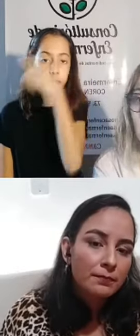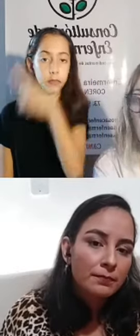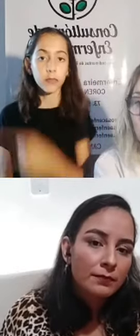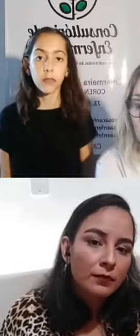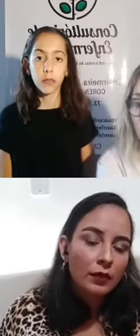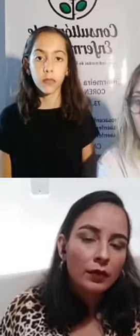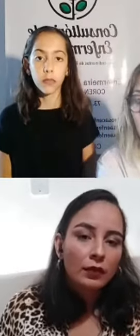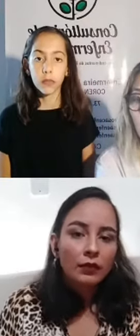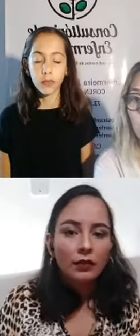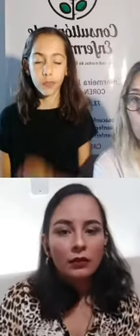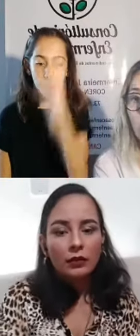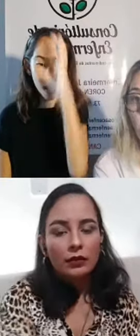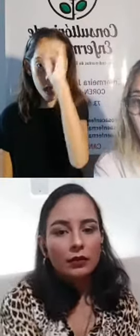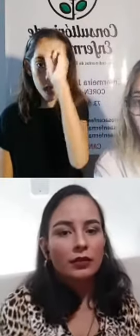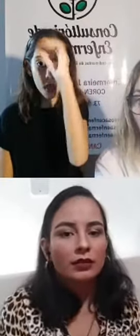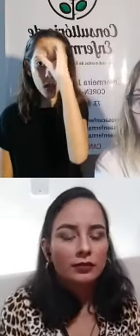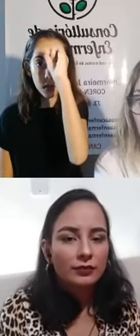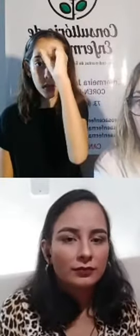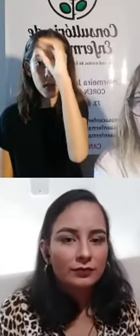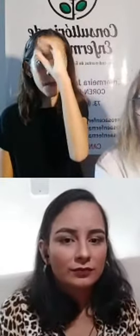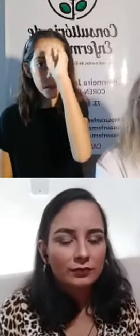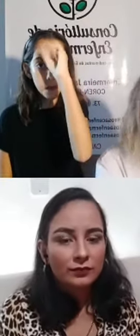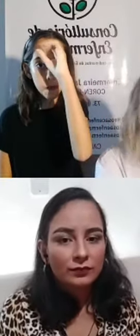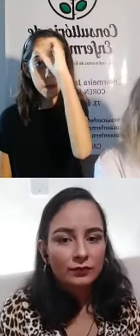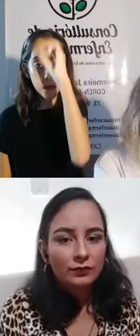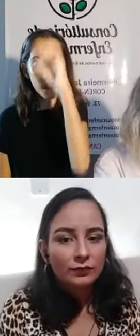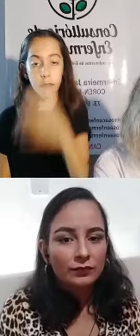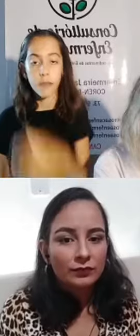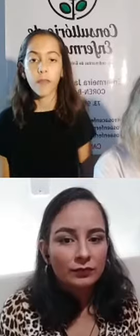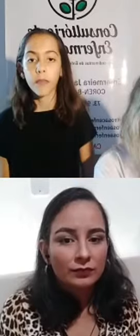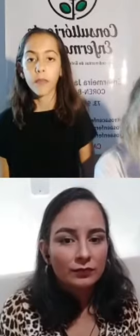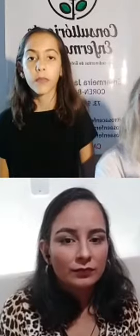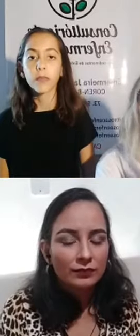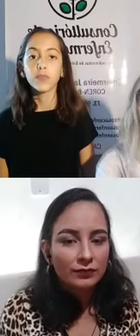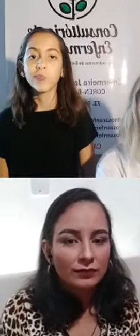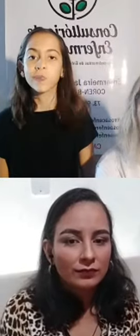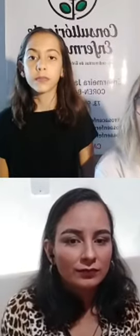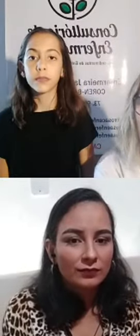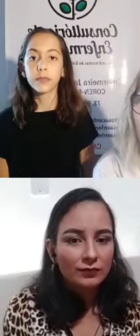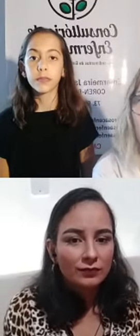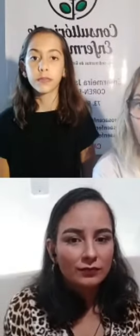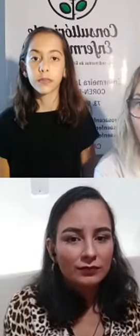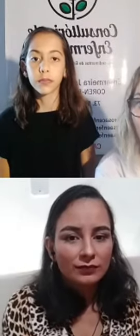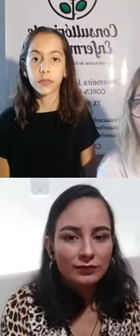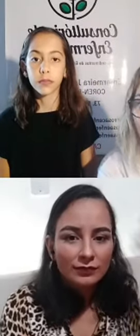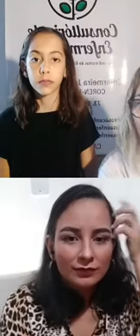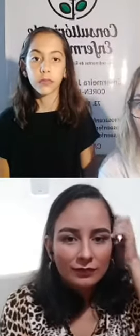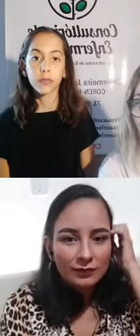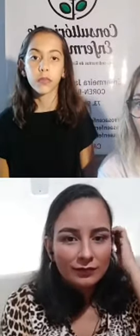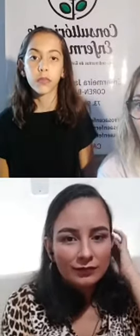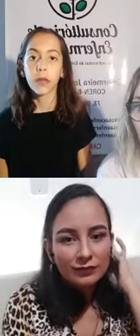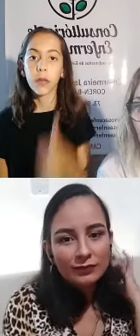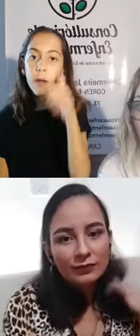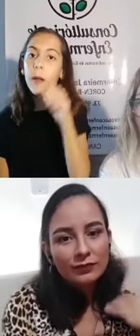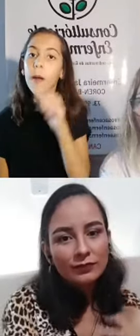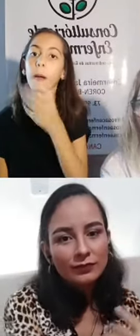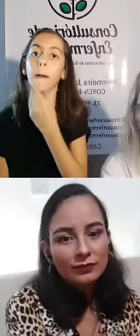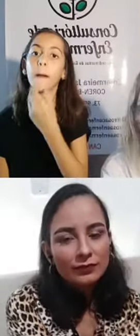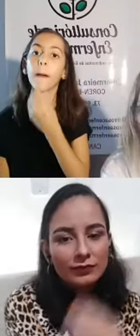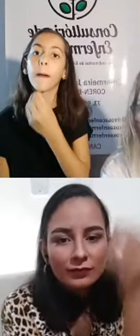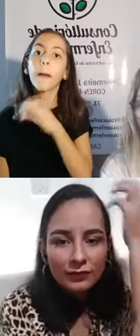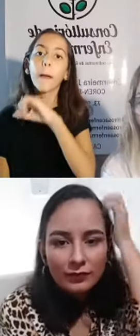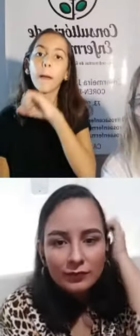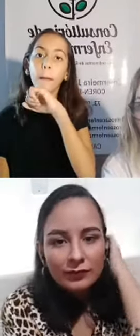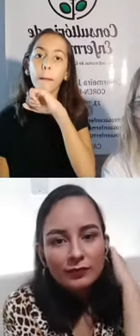realmente do conhecimento, como você pontuou. Como é que um pai, né, semi-analfabeto